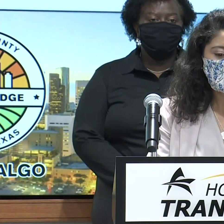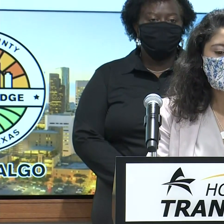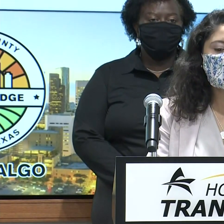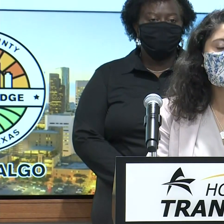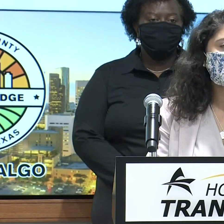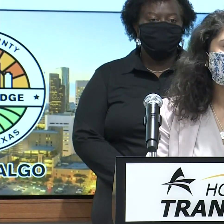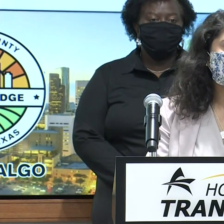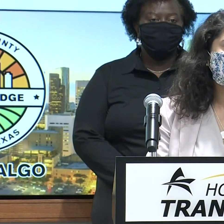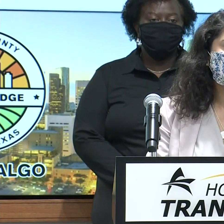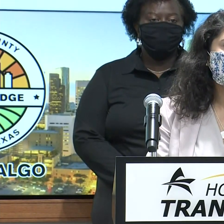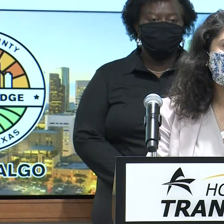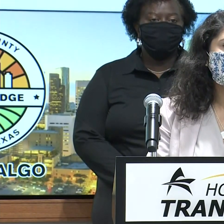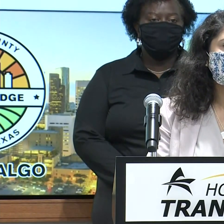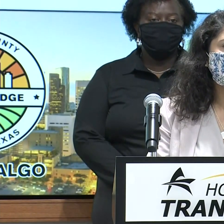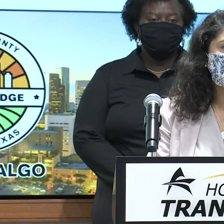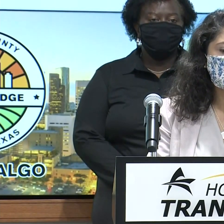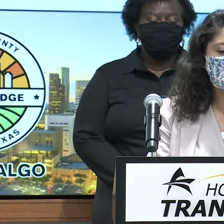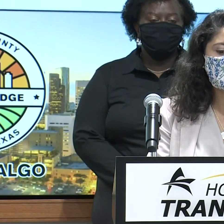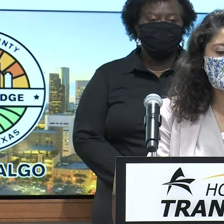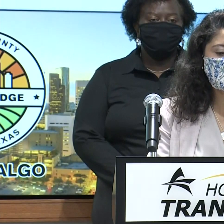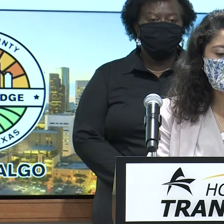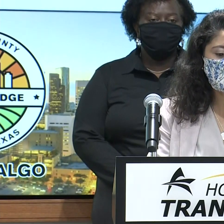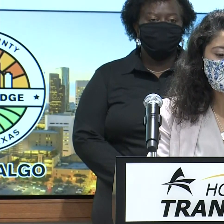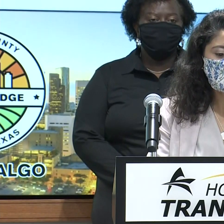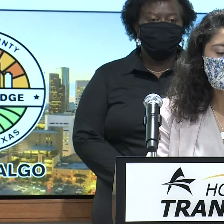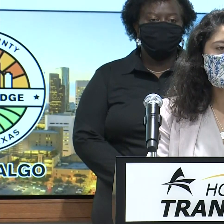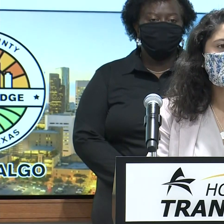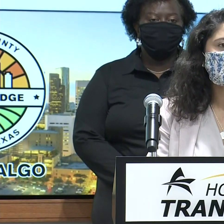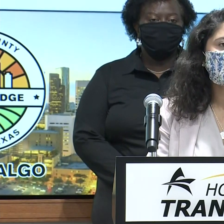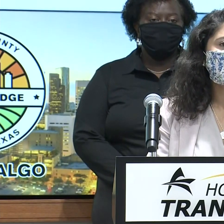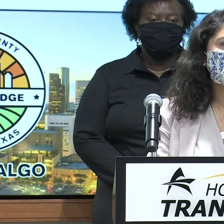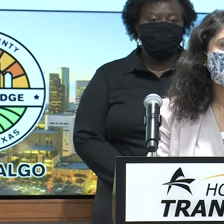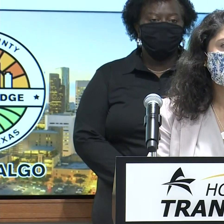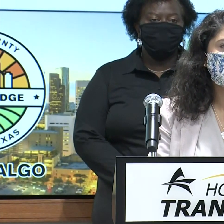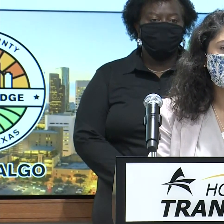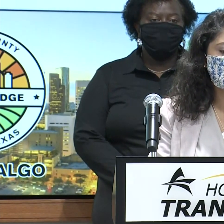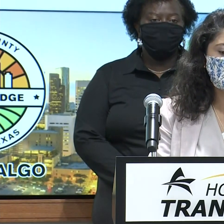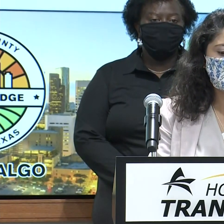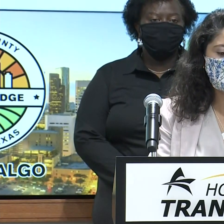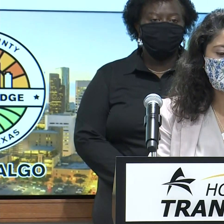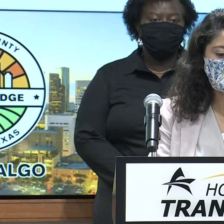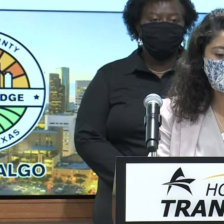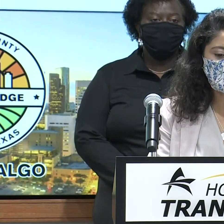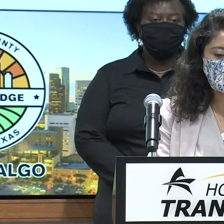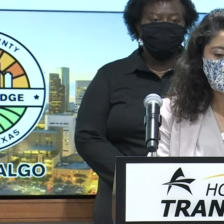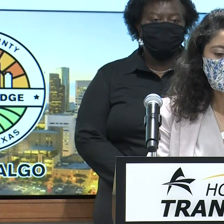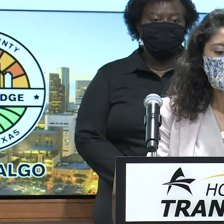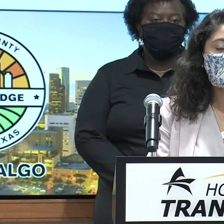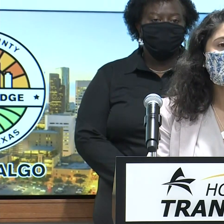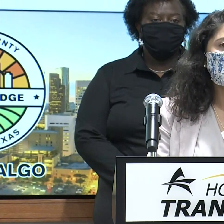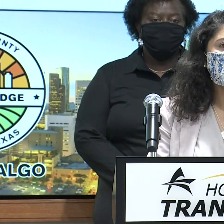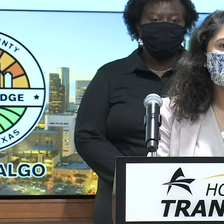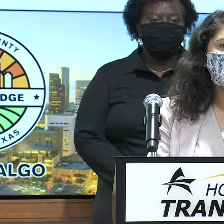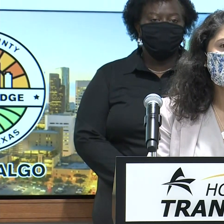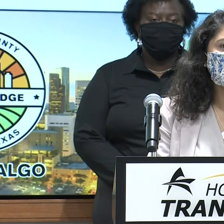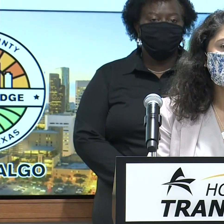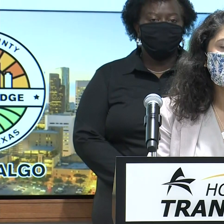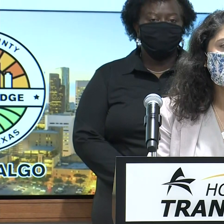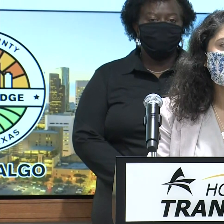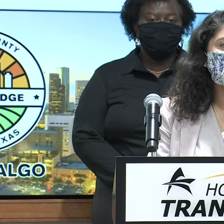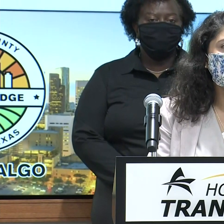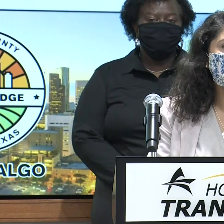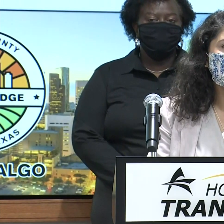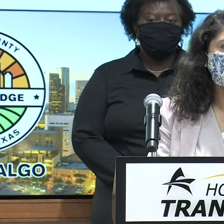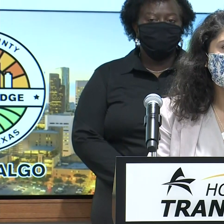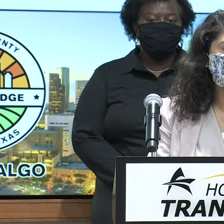condado, no vamos a tener una postura reactiva en cuanto a la protección de nuestro medio ambiente. Hoy día quiero